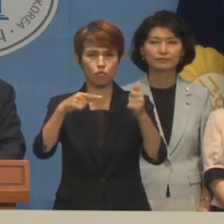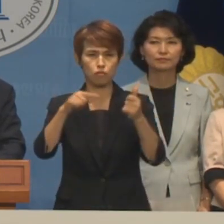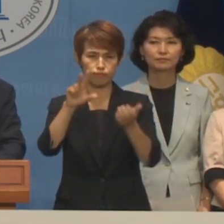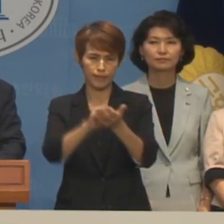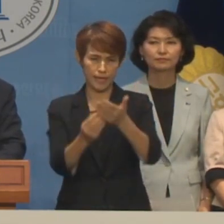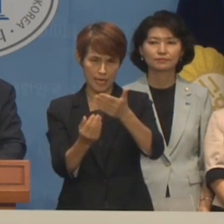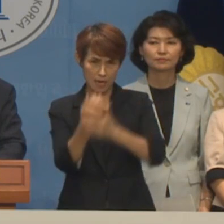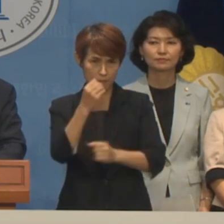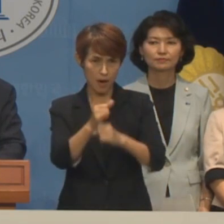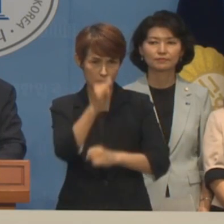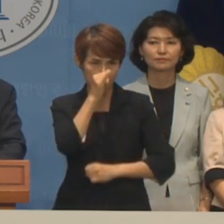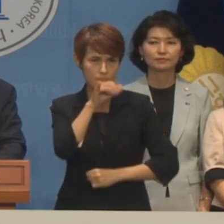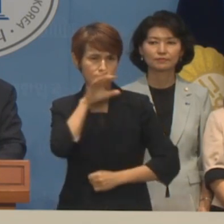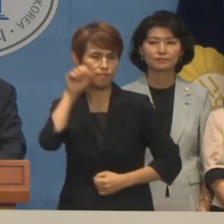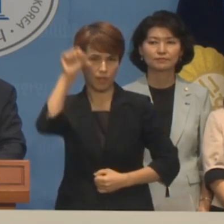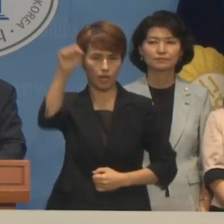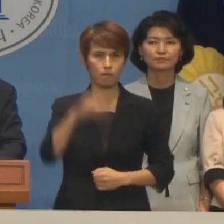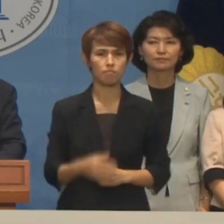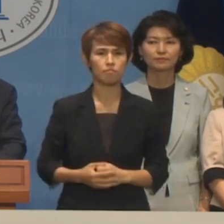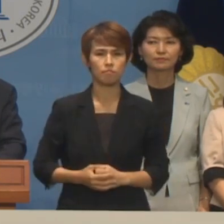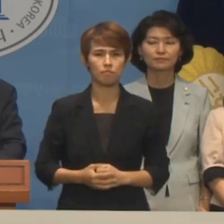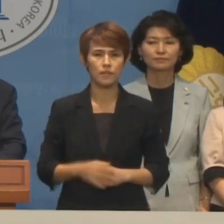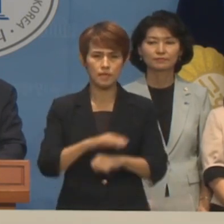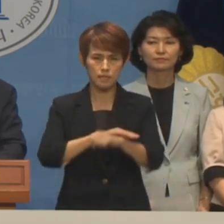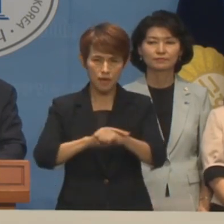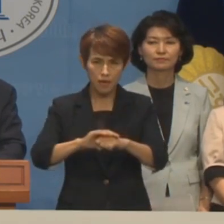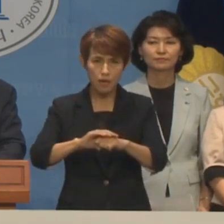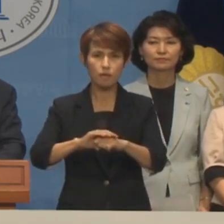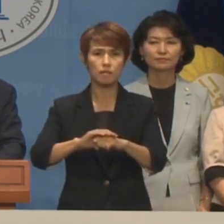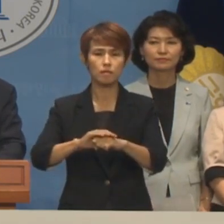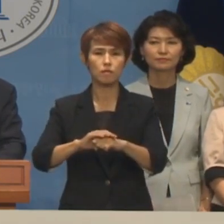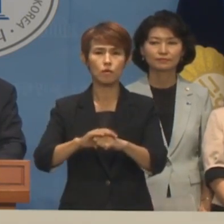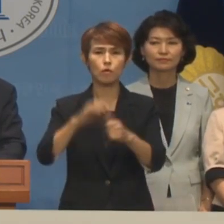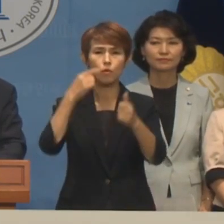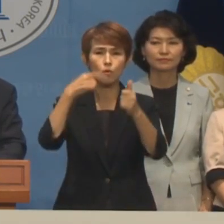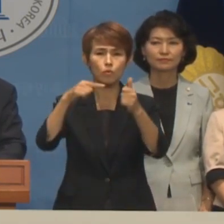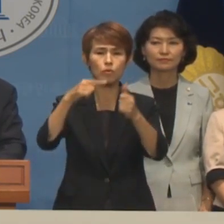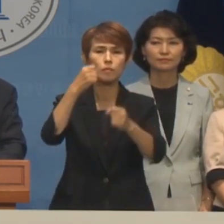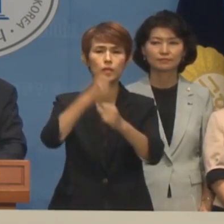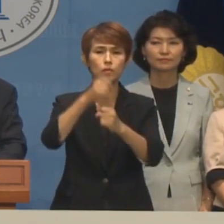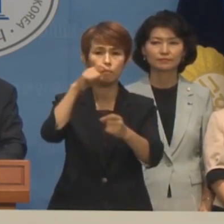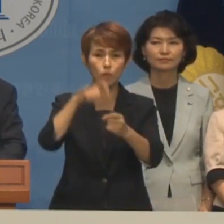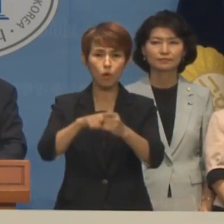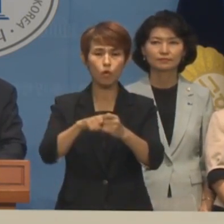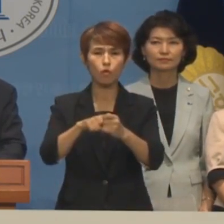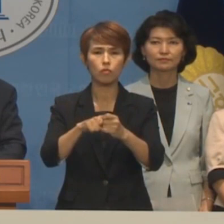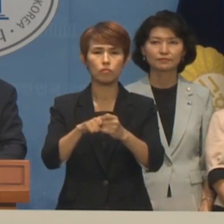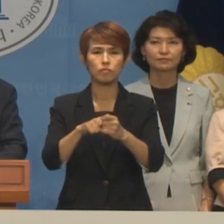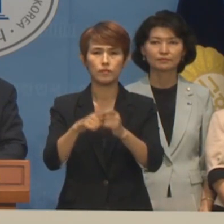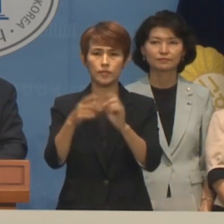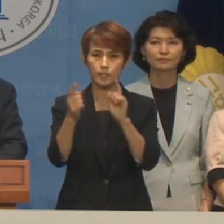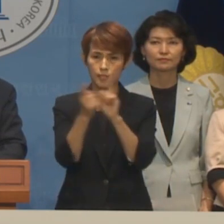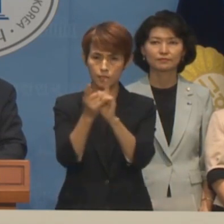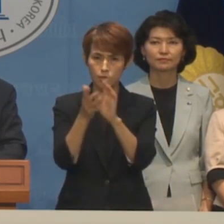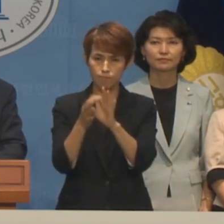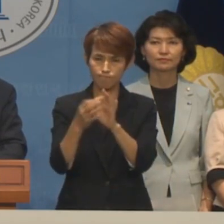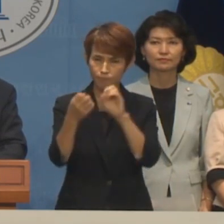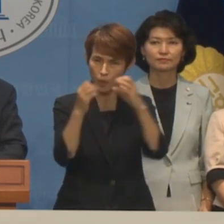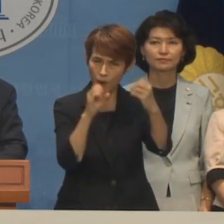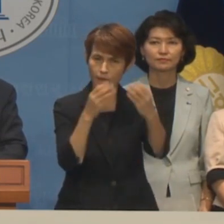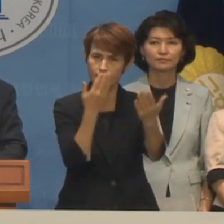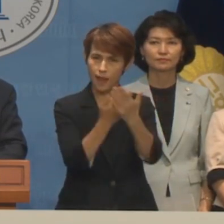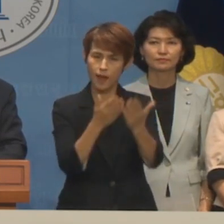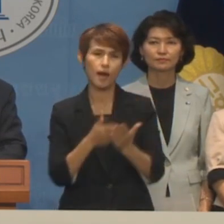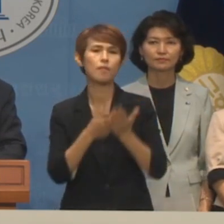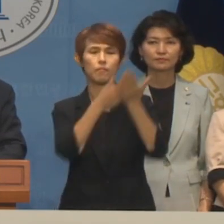규탄하고 제대로 된 고등교육 정책을 마련하기 위해 당사자인 우리와 직접 대화에